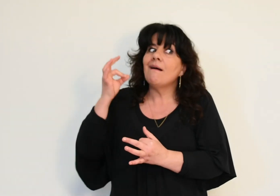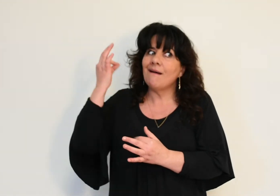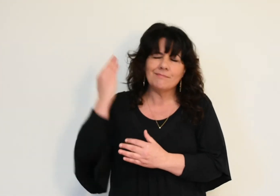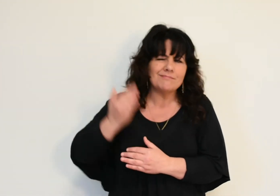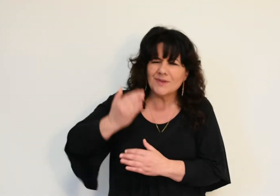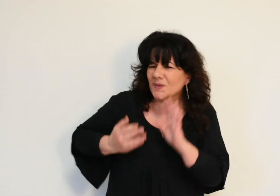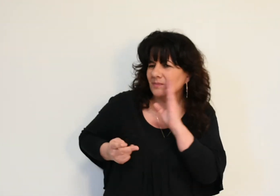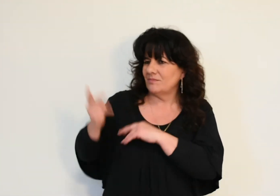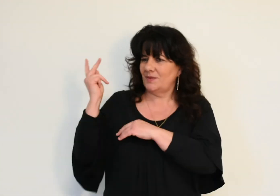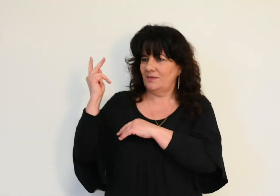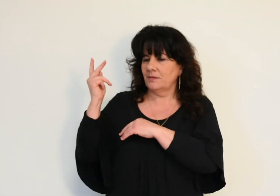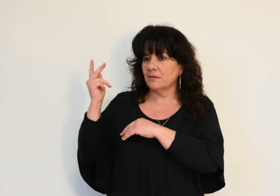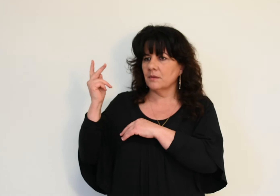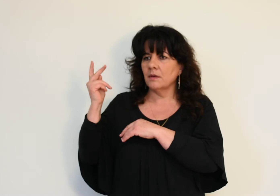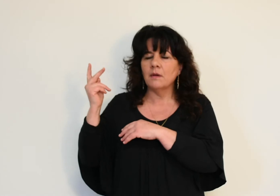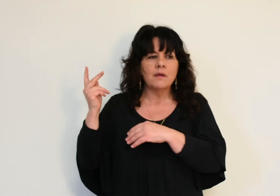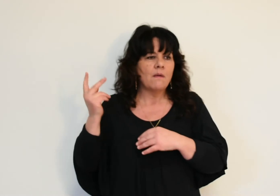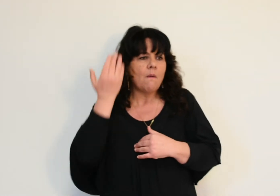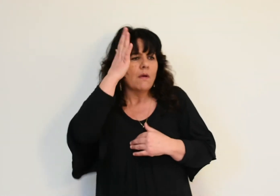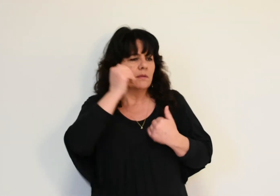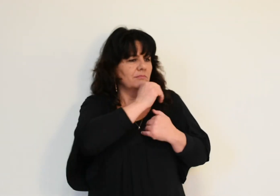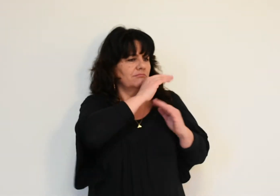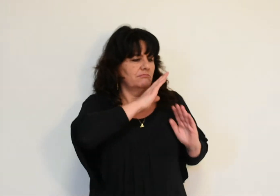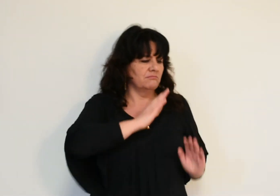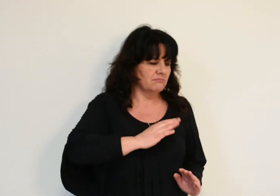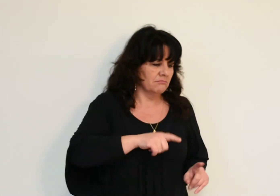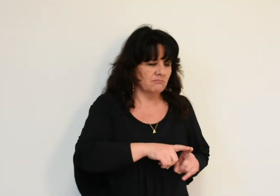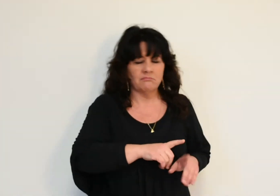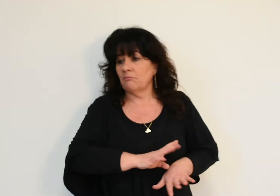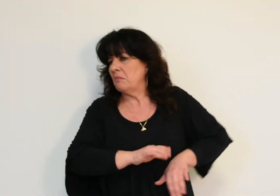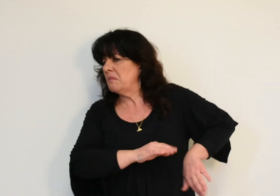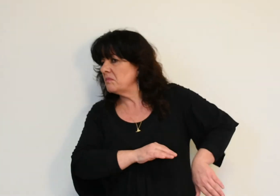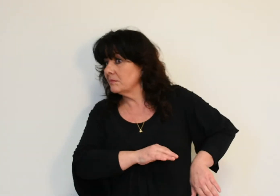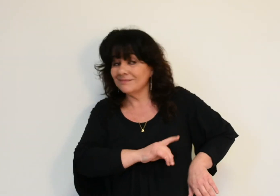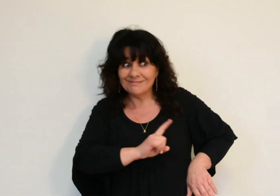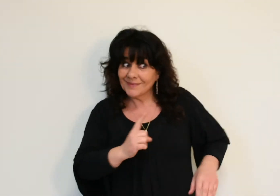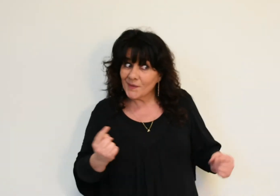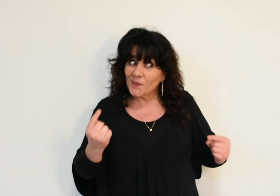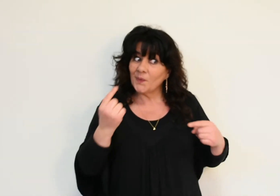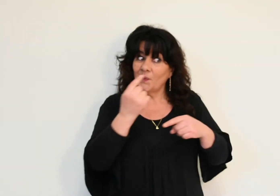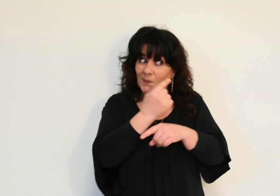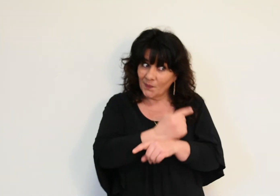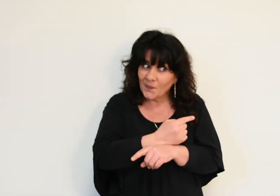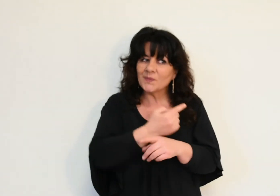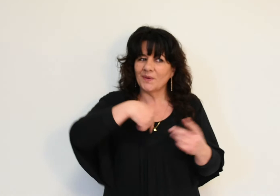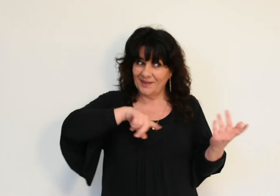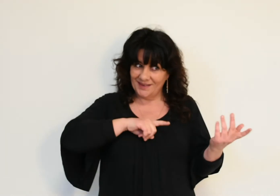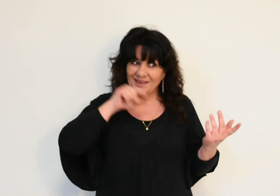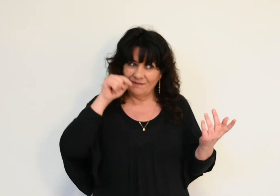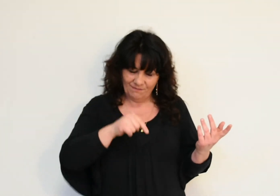celles qui passent pour moins honorables, ce sont elles que nous traitons avec plus